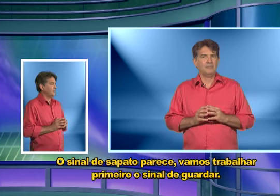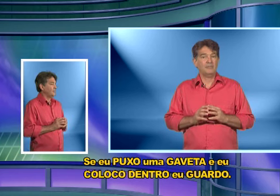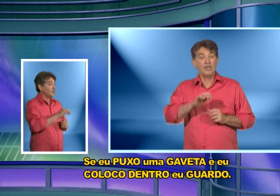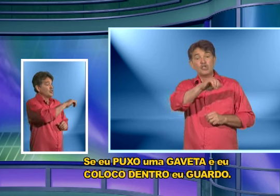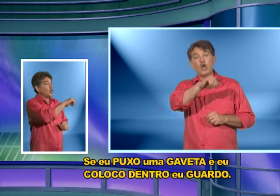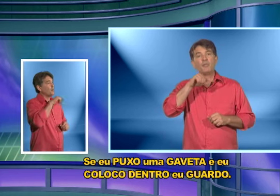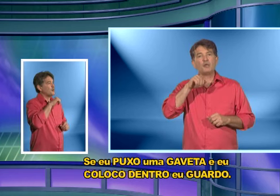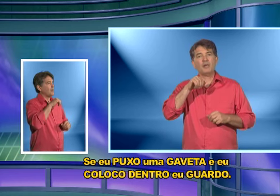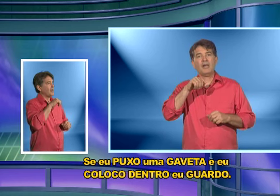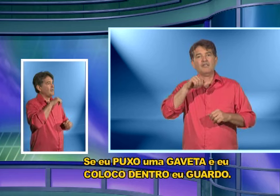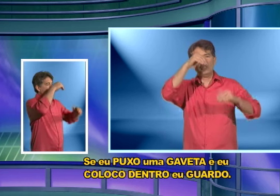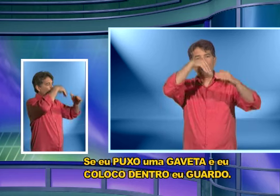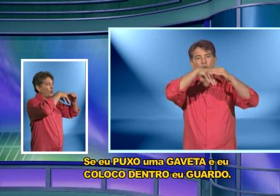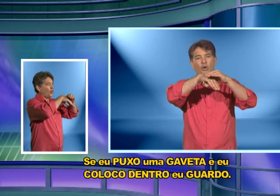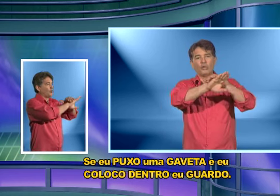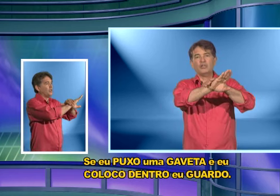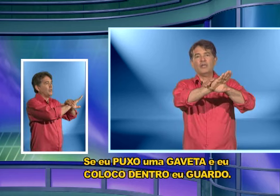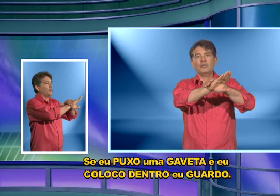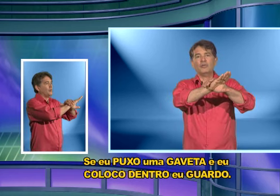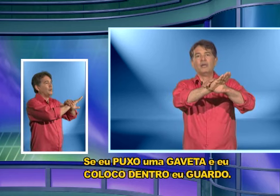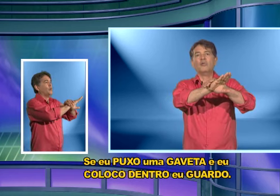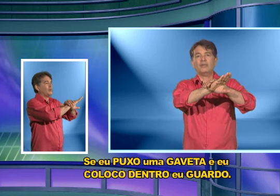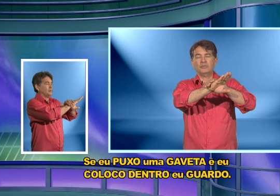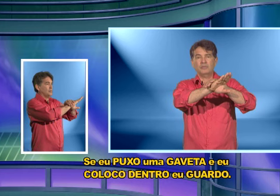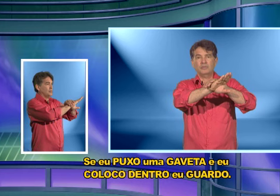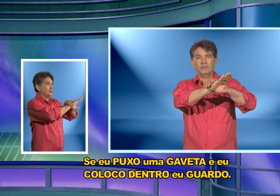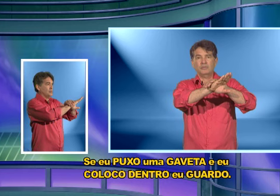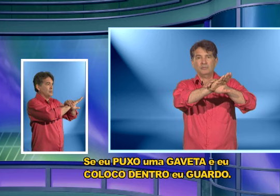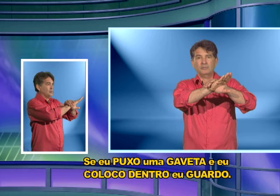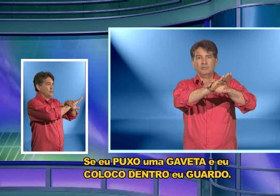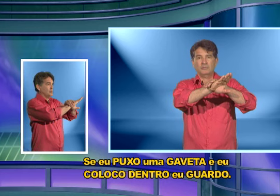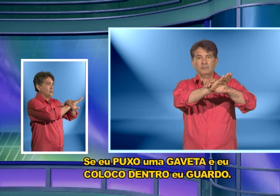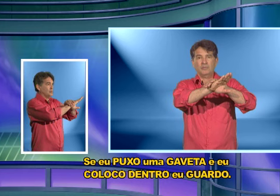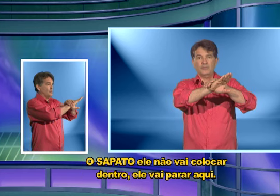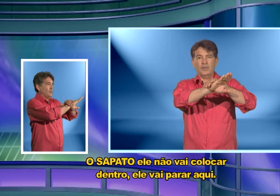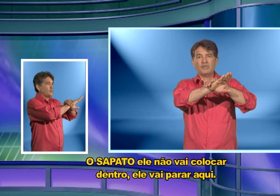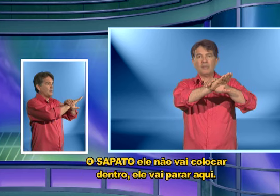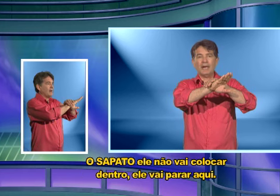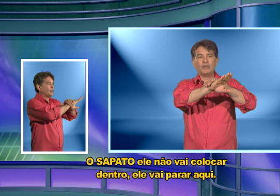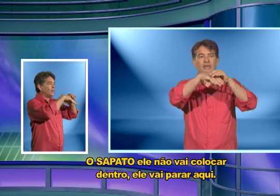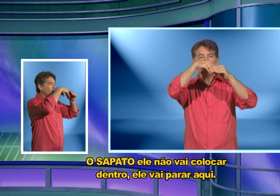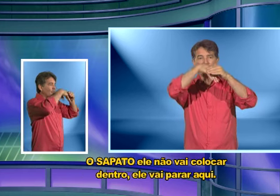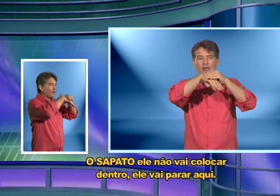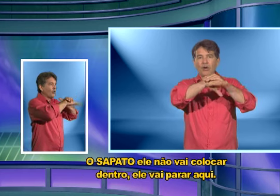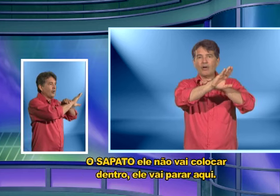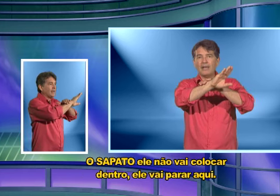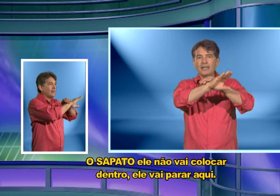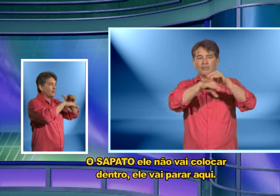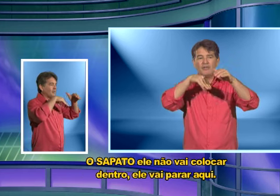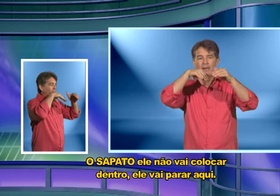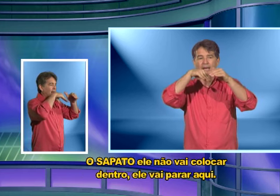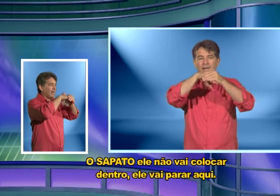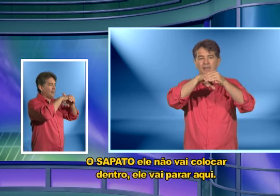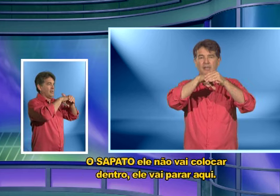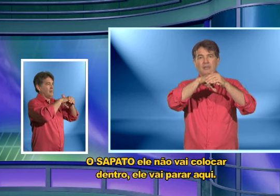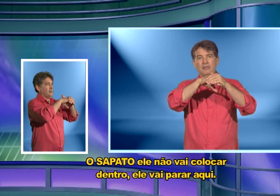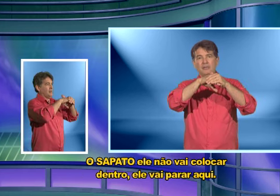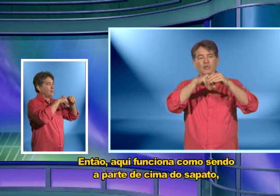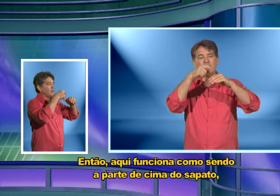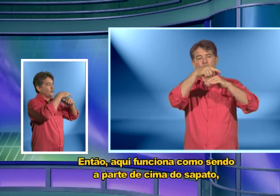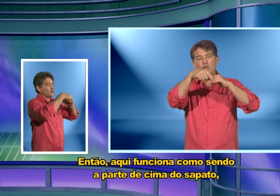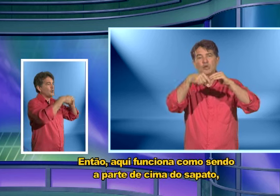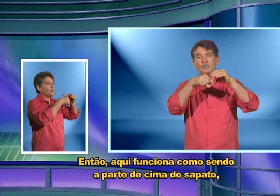guardar. Se eu puxo uma gaveta e eu coloco dentro, eu guardo. O sapato, ele não vai colocar dentro, ele vai parar aqui.